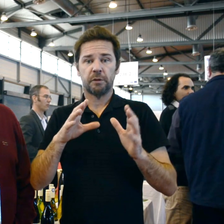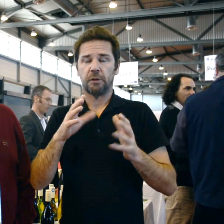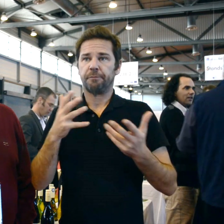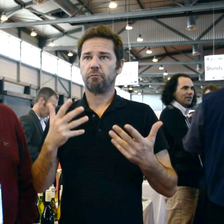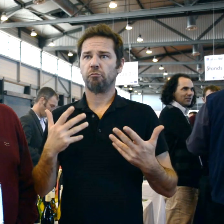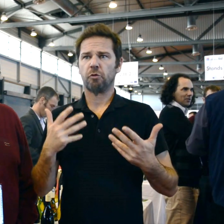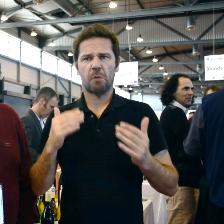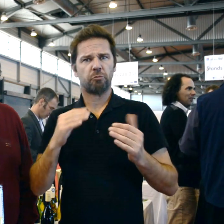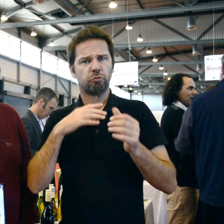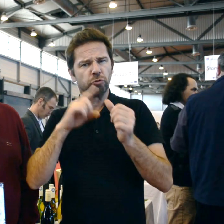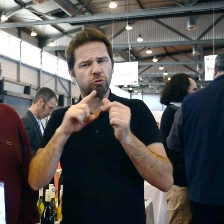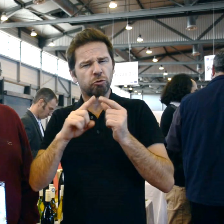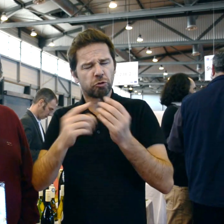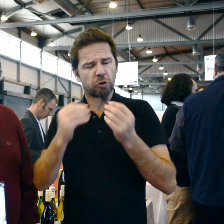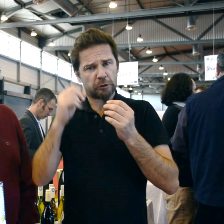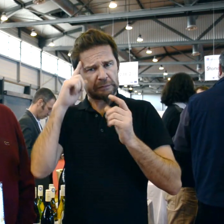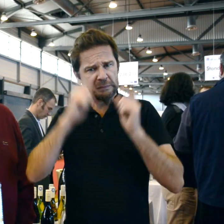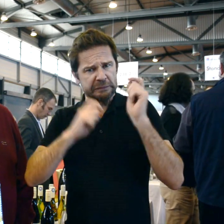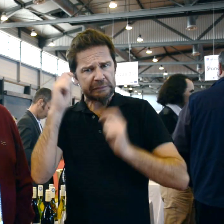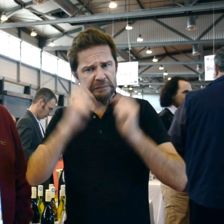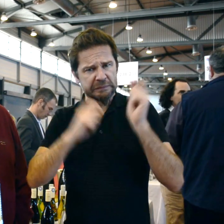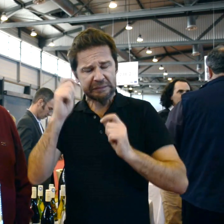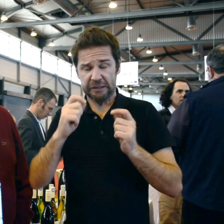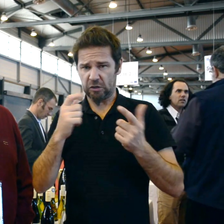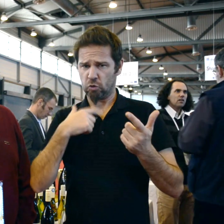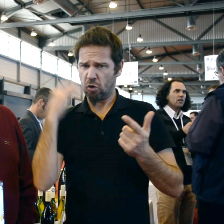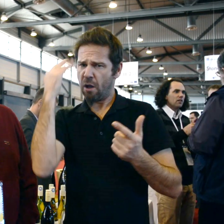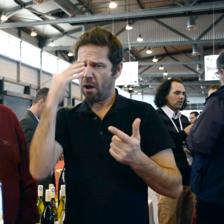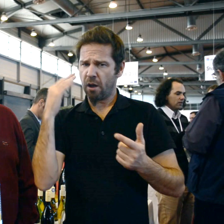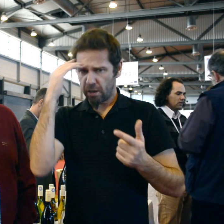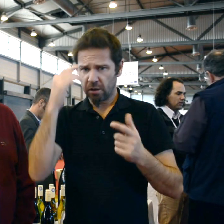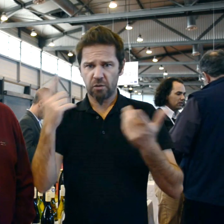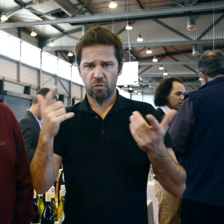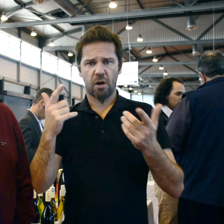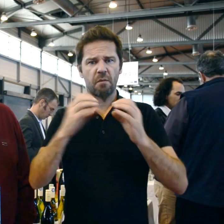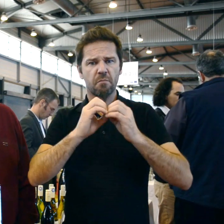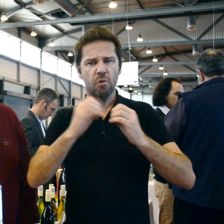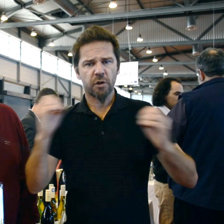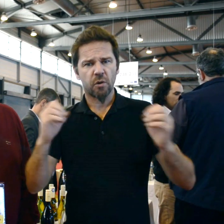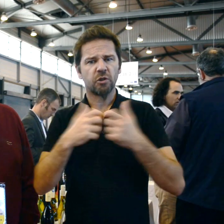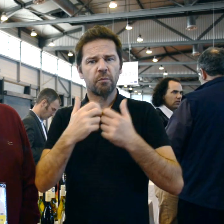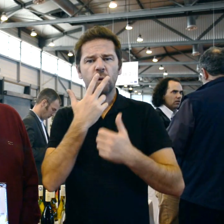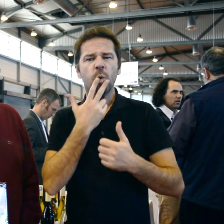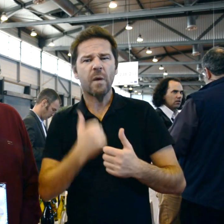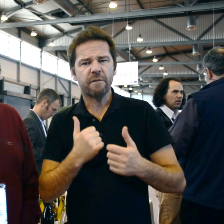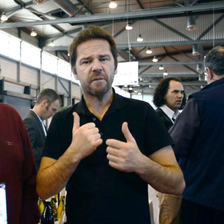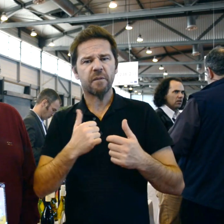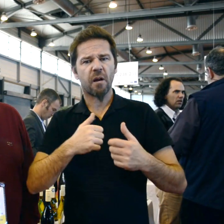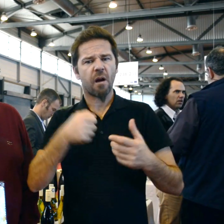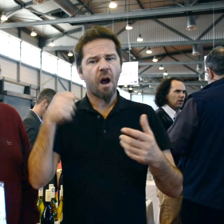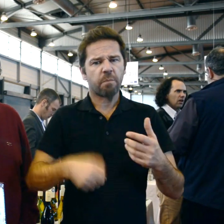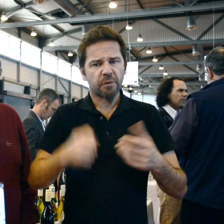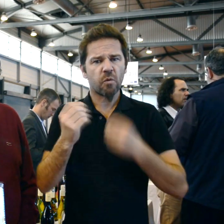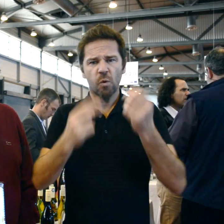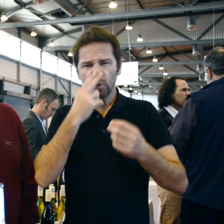m'interpelle ou m'inquiète énormément, c'est l'utilisation systématique de molécules stables comme le cuivre et comme le